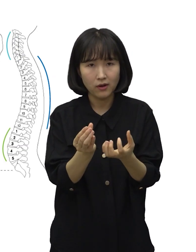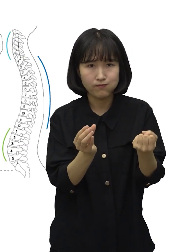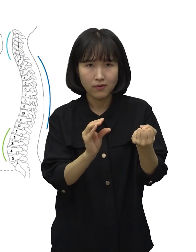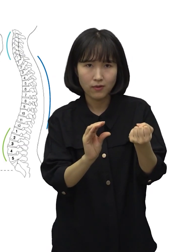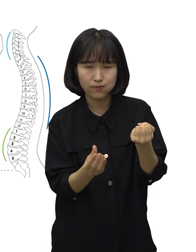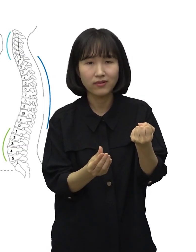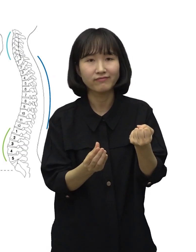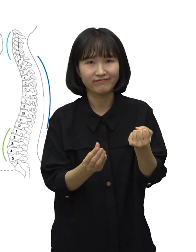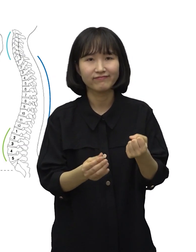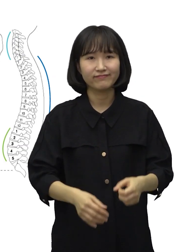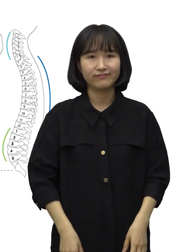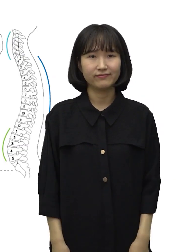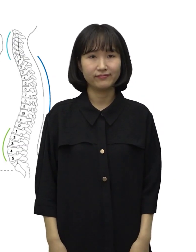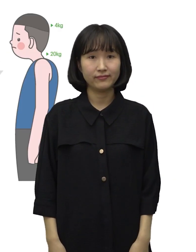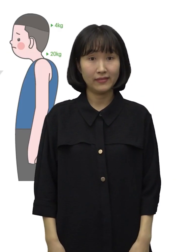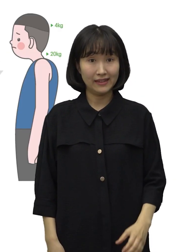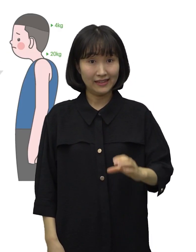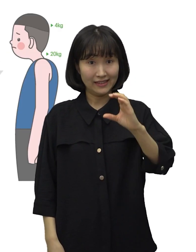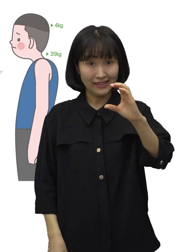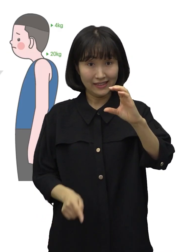수 있도록 합니다.